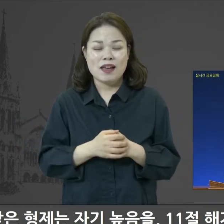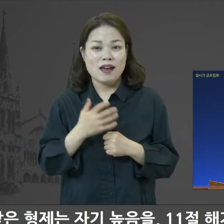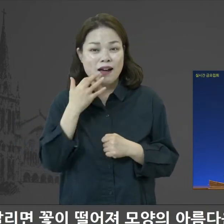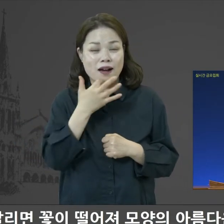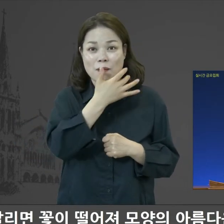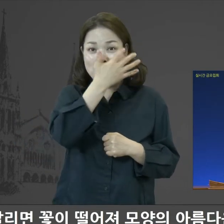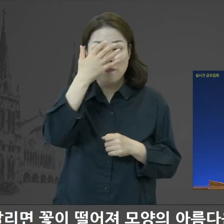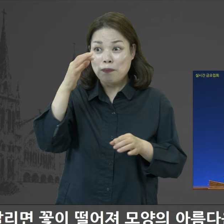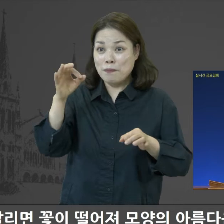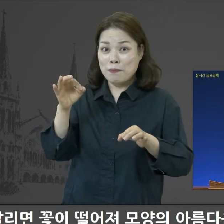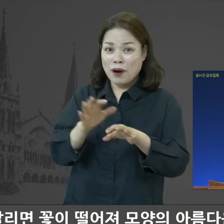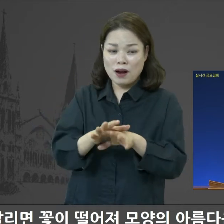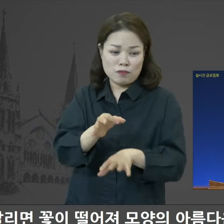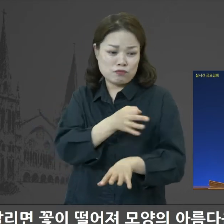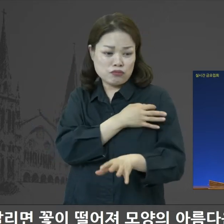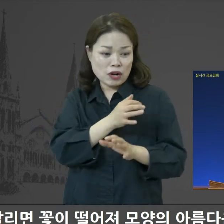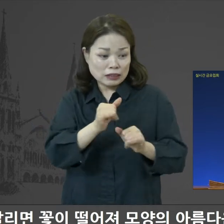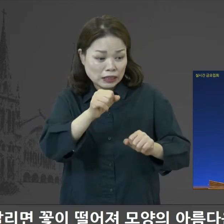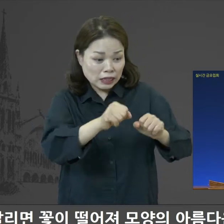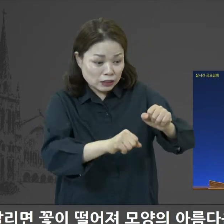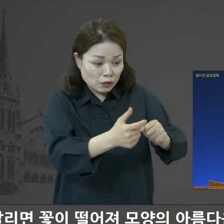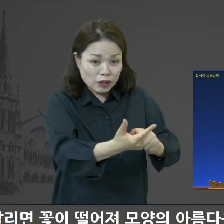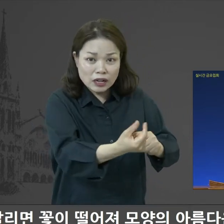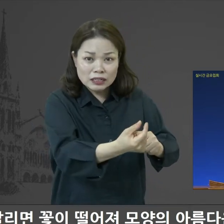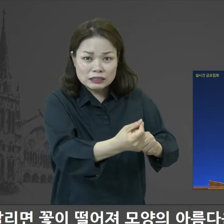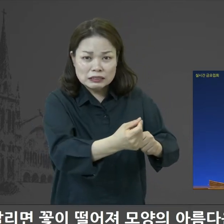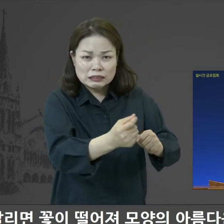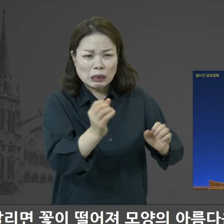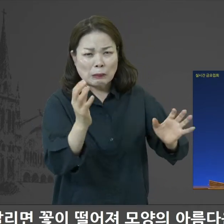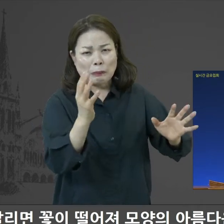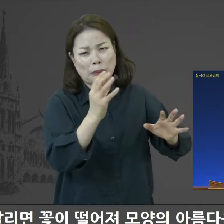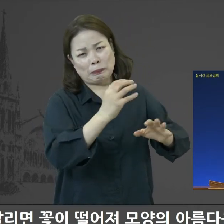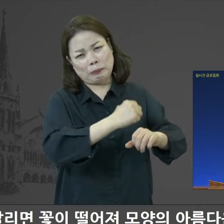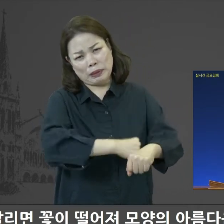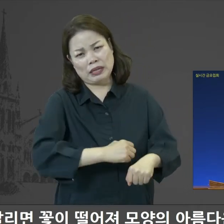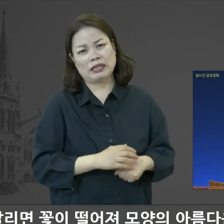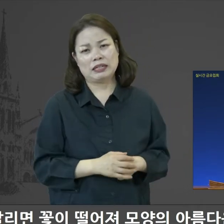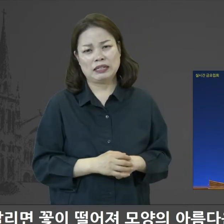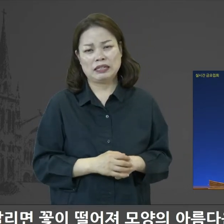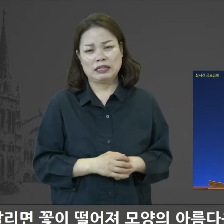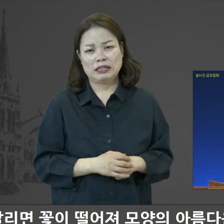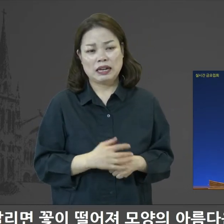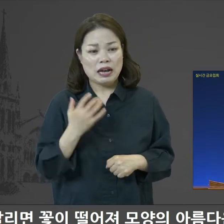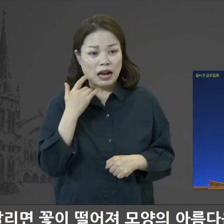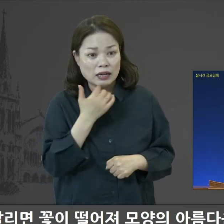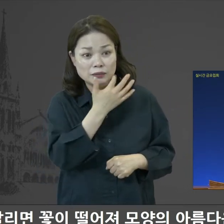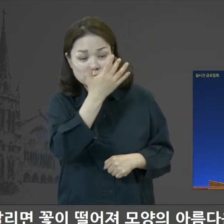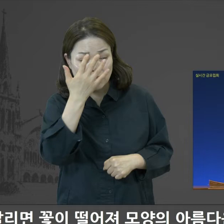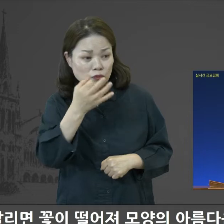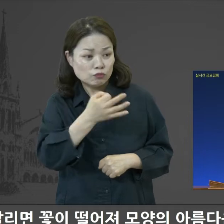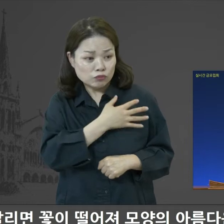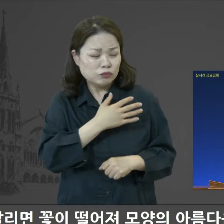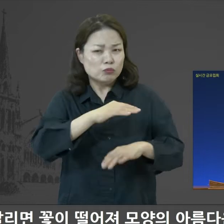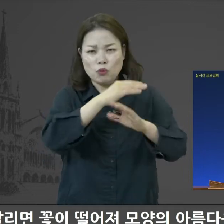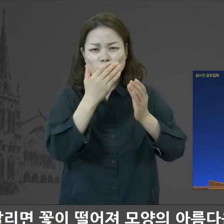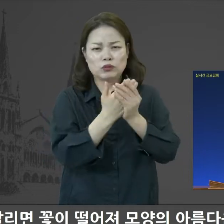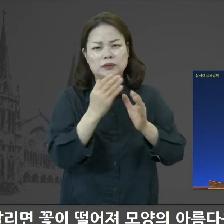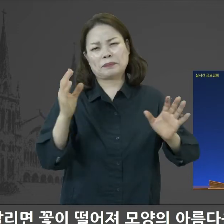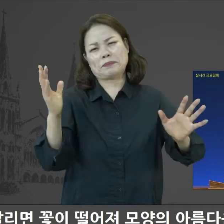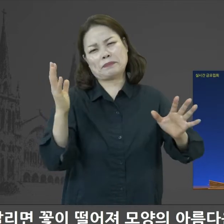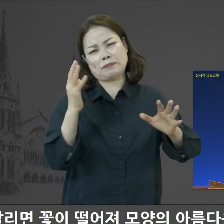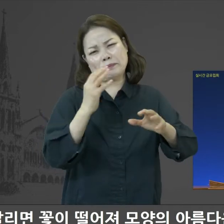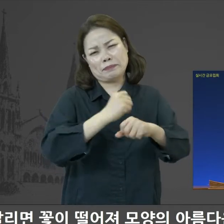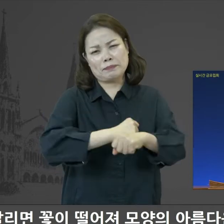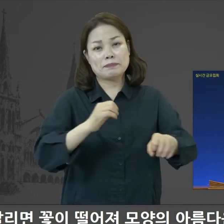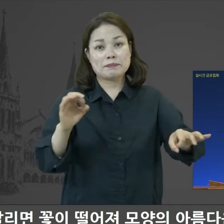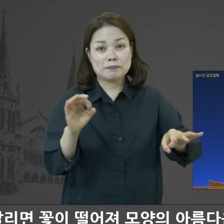아름다움이 없어지나니 부한 자도 그 행하는 일에 이와 같이 쇠잔하리라. 아름다움도 쉽게 쇠잔하고 부도 쉽게 없어진다, 이렇게